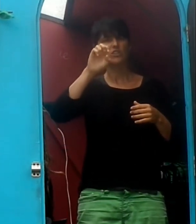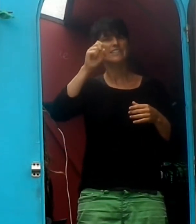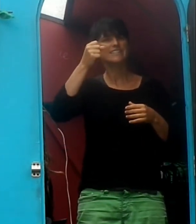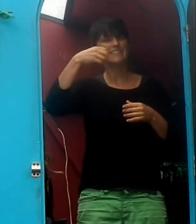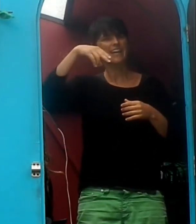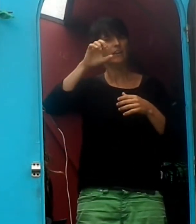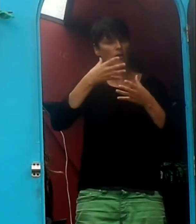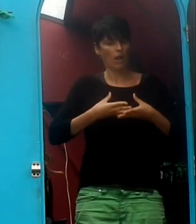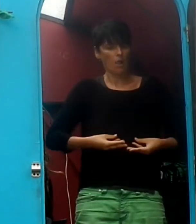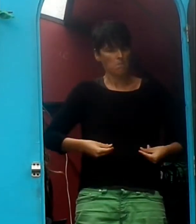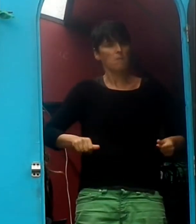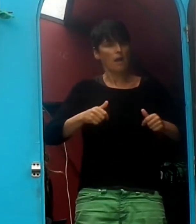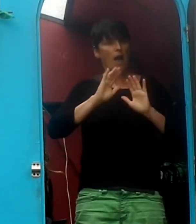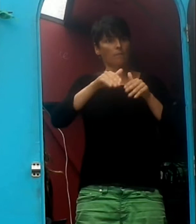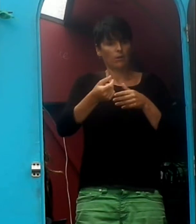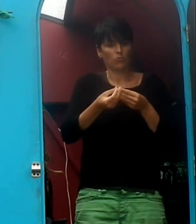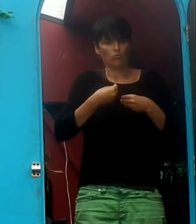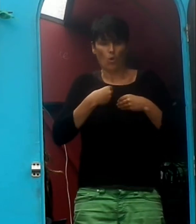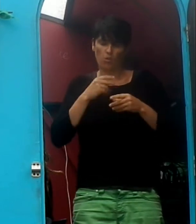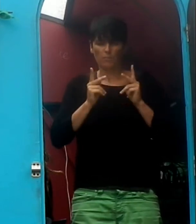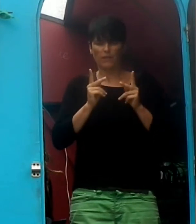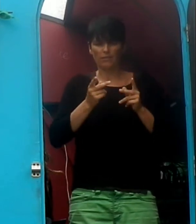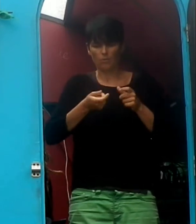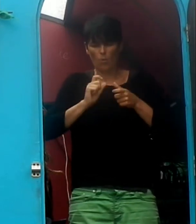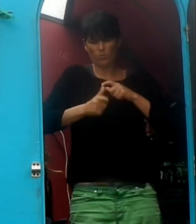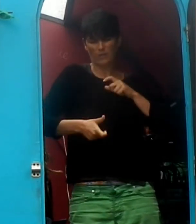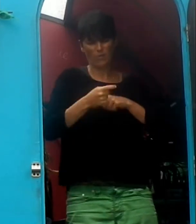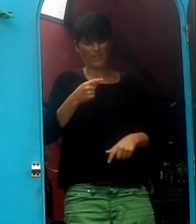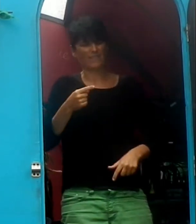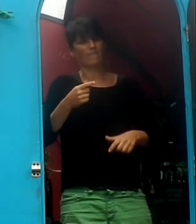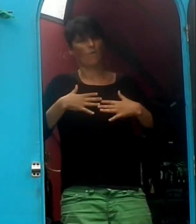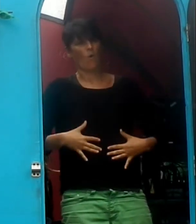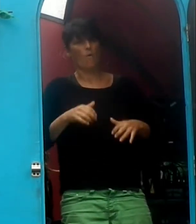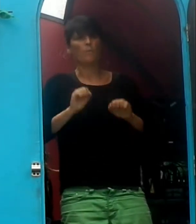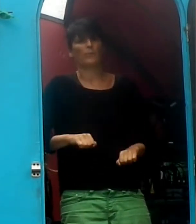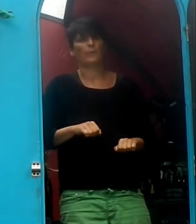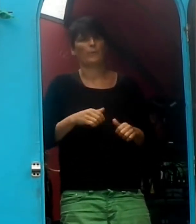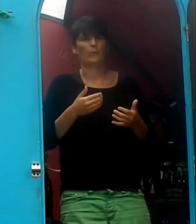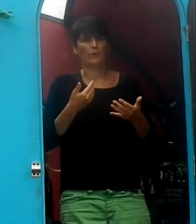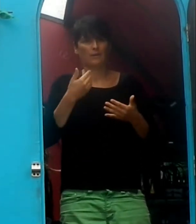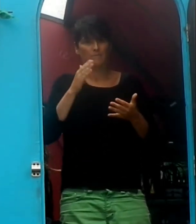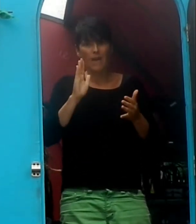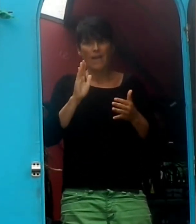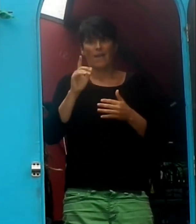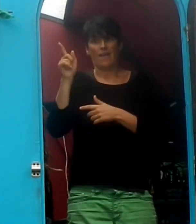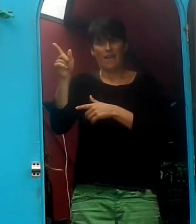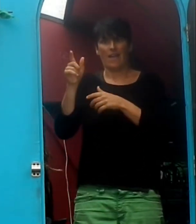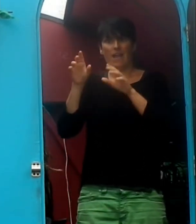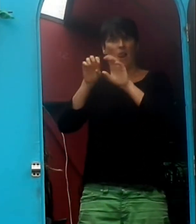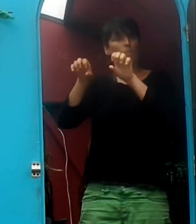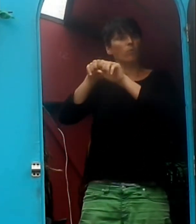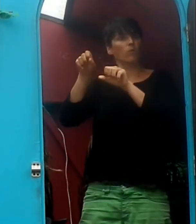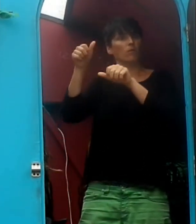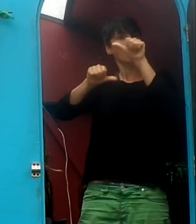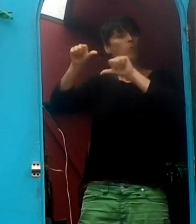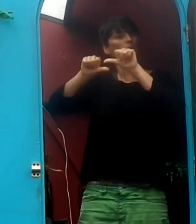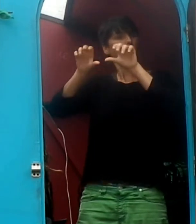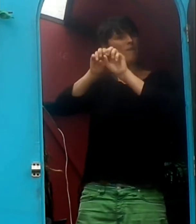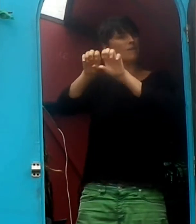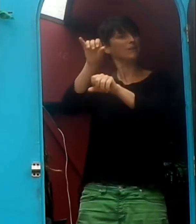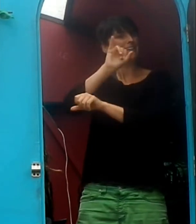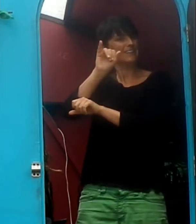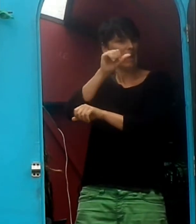qu'il y a de compliqué avec le misoprostol, c'est que c'est un seul laboratoire qui détient évidemment le